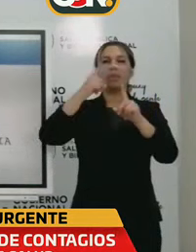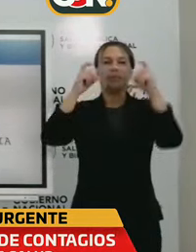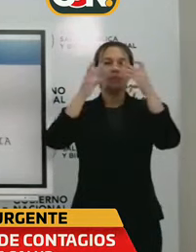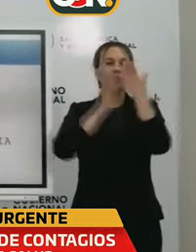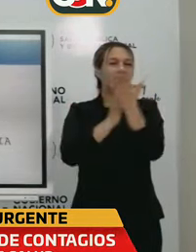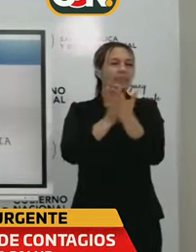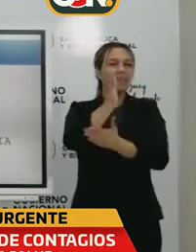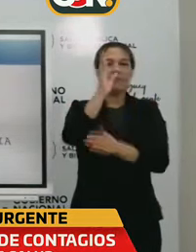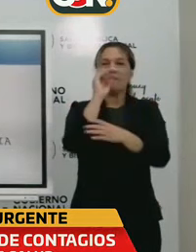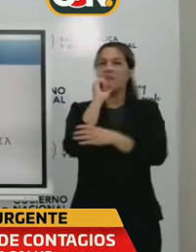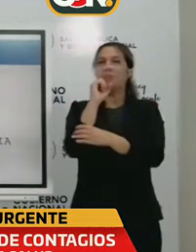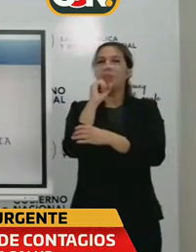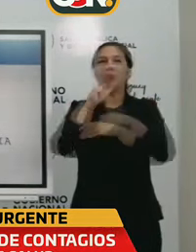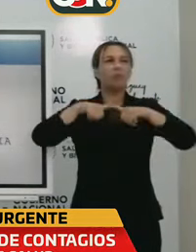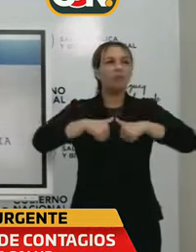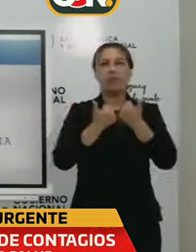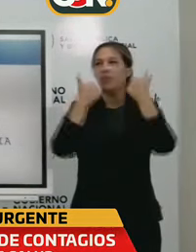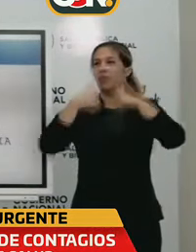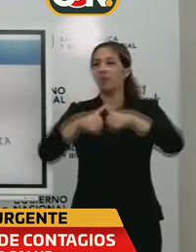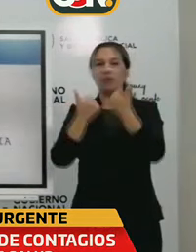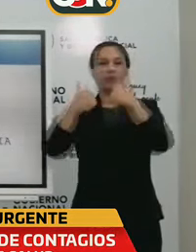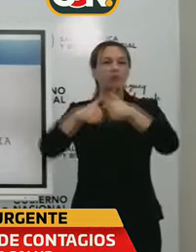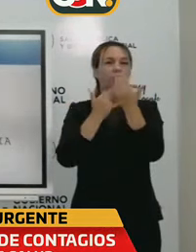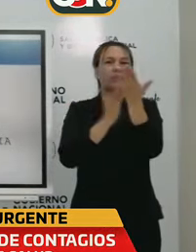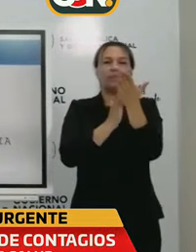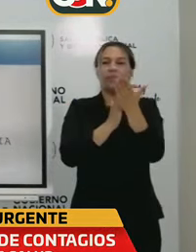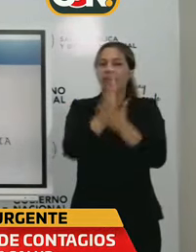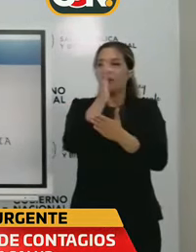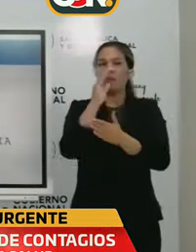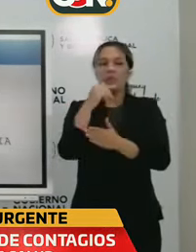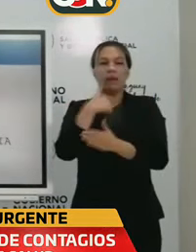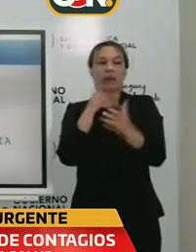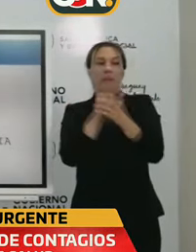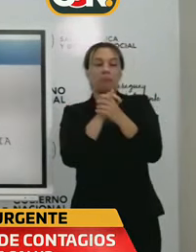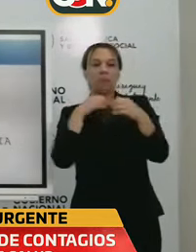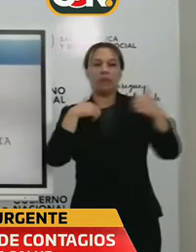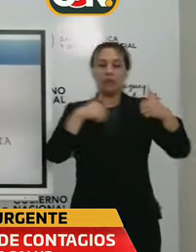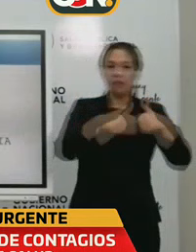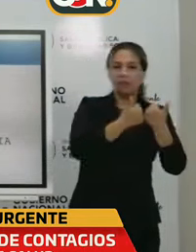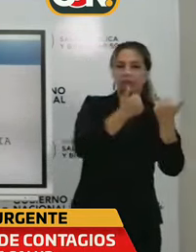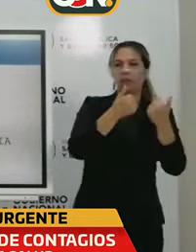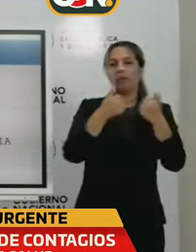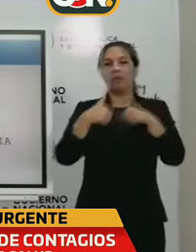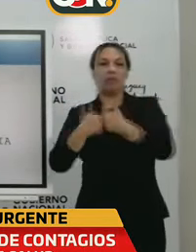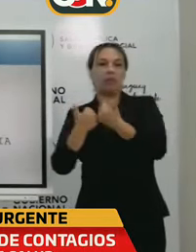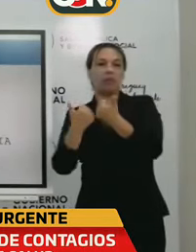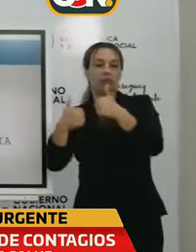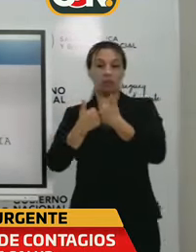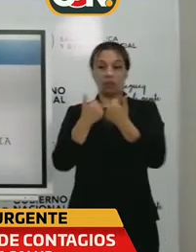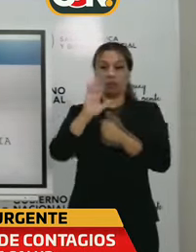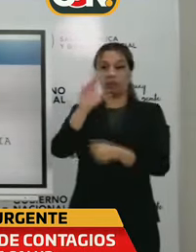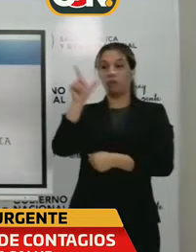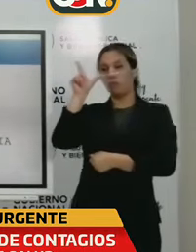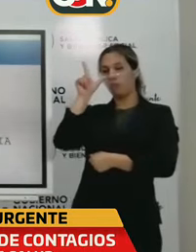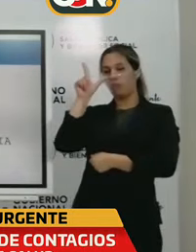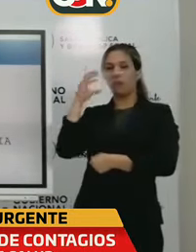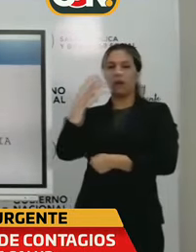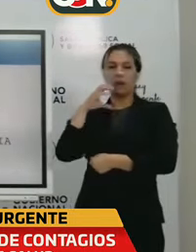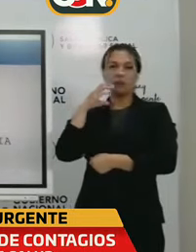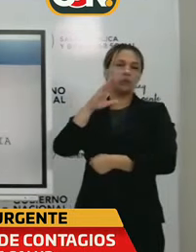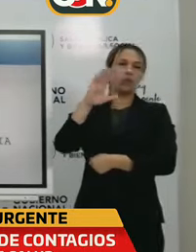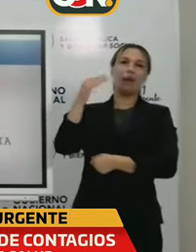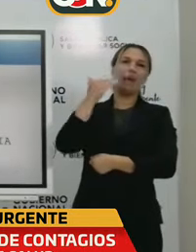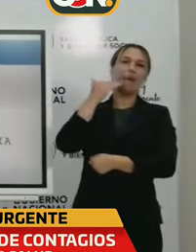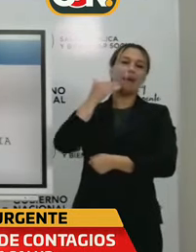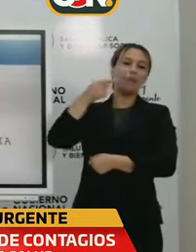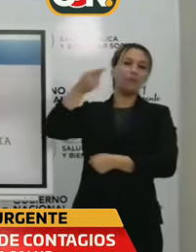el momento donde más nos encontramos de todo el año con un montón de otra gente. Si yo en julio, en agosto, en abril, me encuentro habitualmente con